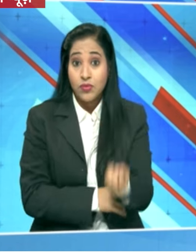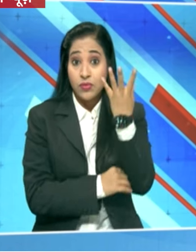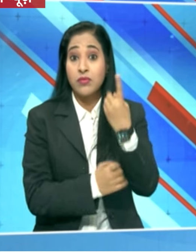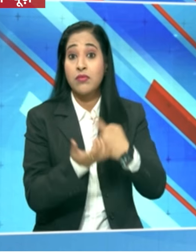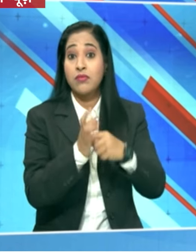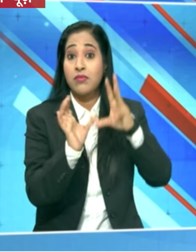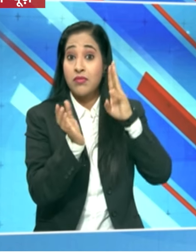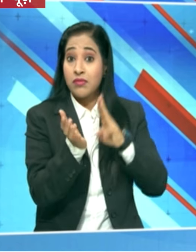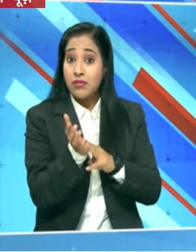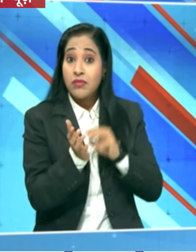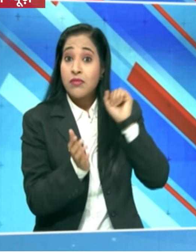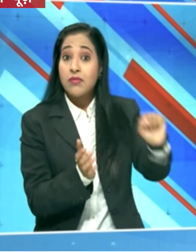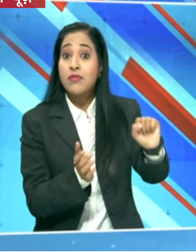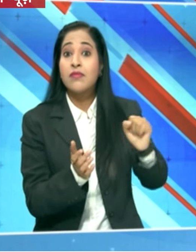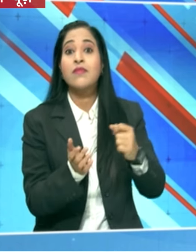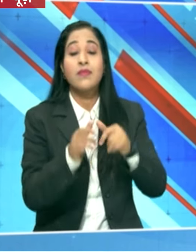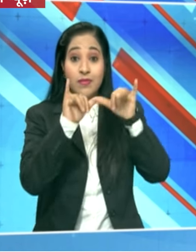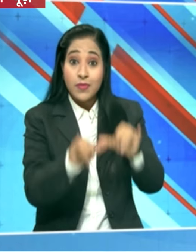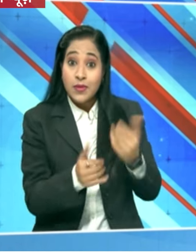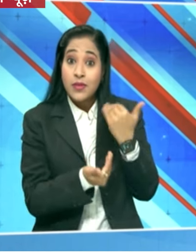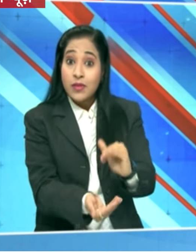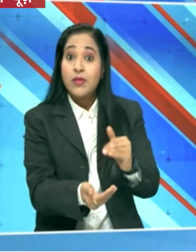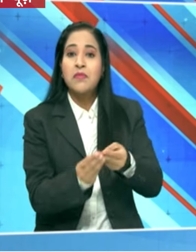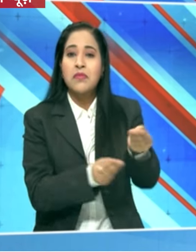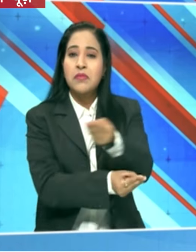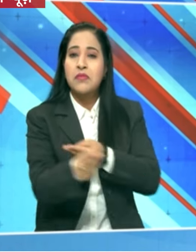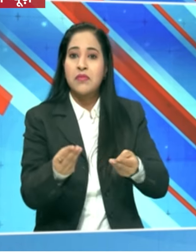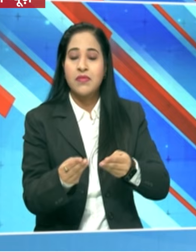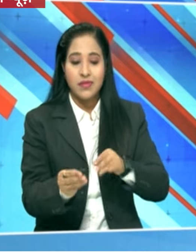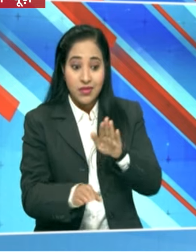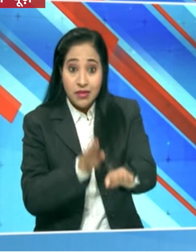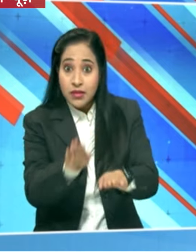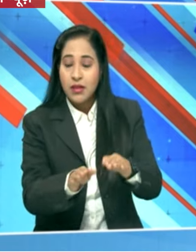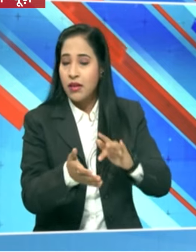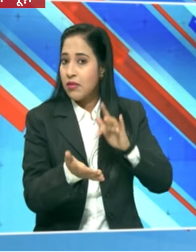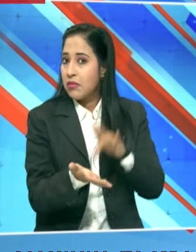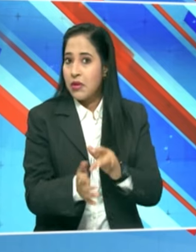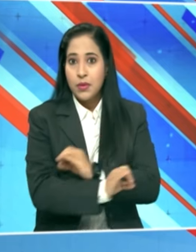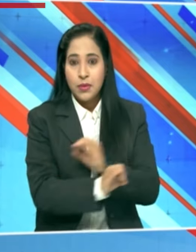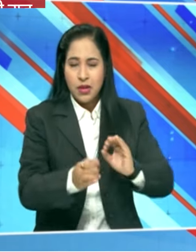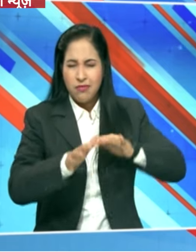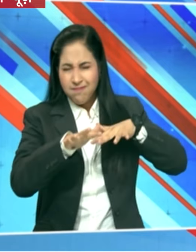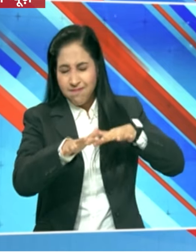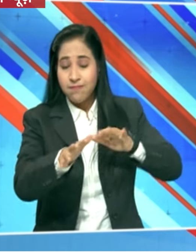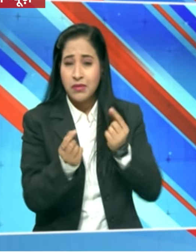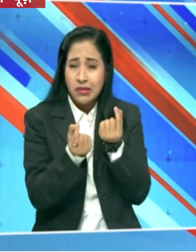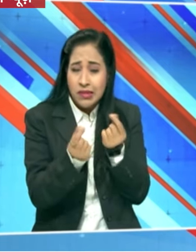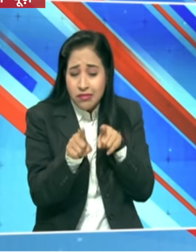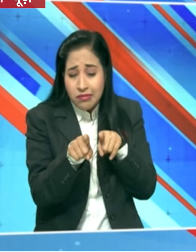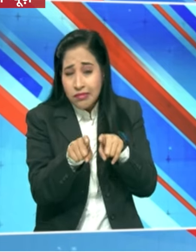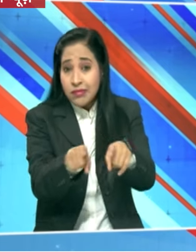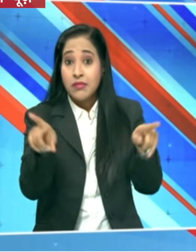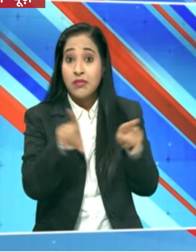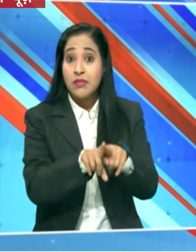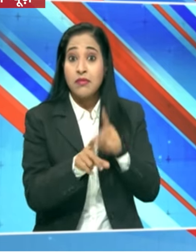पहली सुबह श्री राम जन्मभूमि के आसपास पांव रखने की जगह नहीं थी। ऐसा लग रहा है